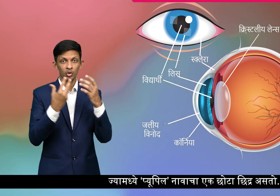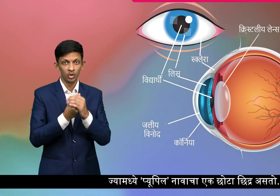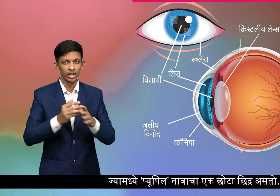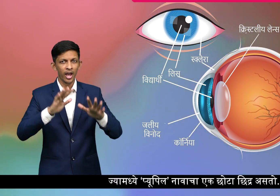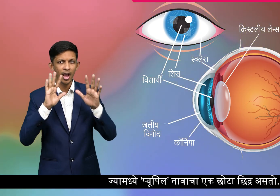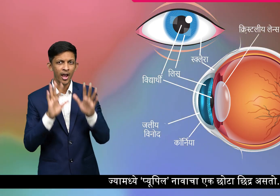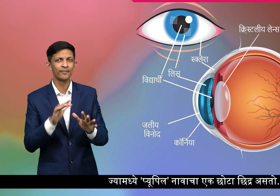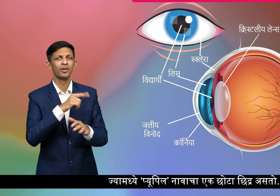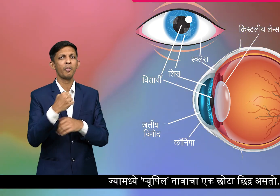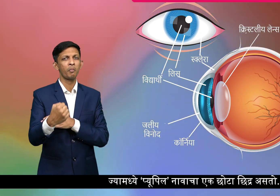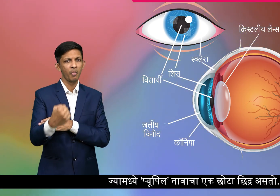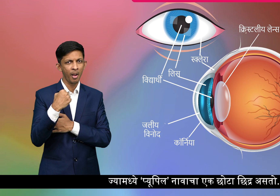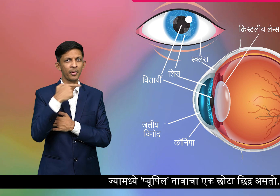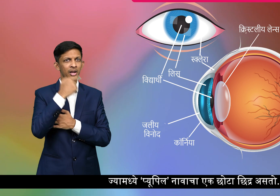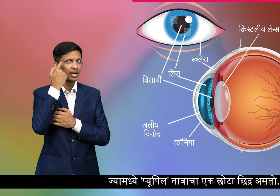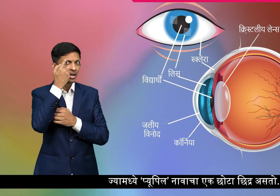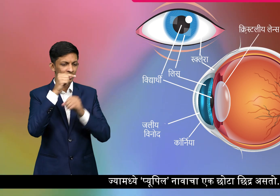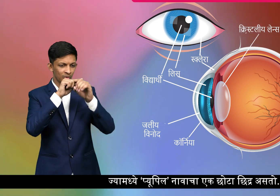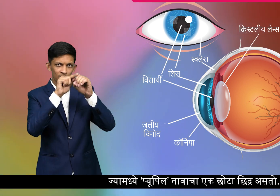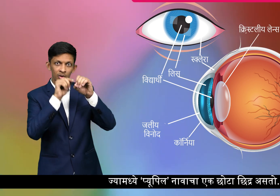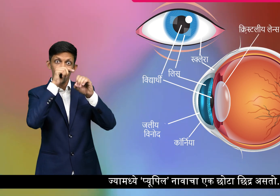ज्यामध्ये प्युपिल नावाचा एक छोटा छिद्र असतो.